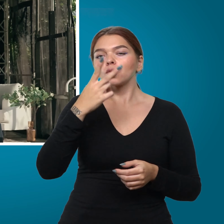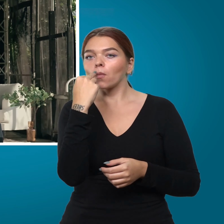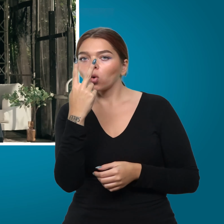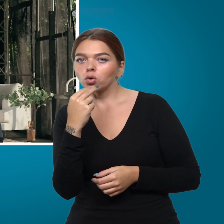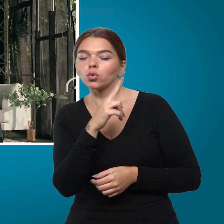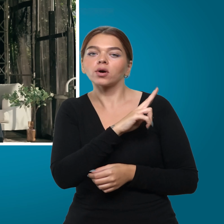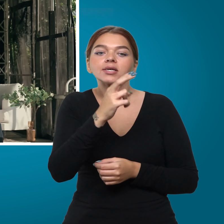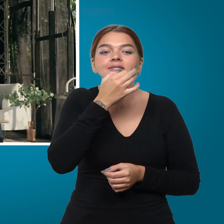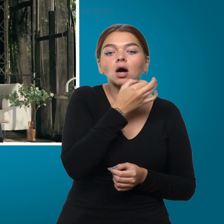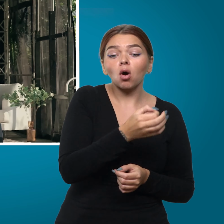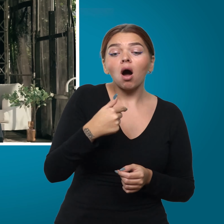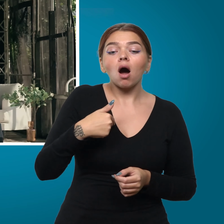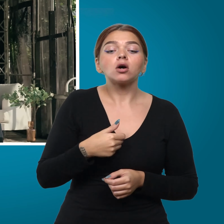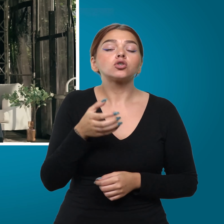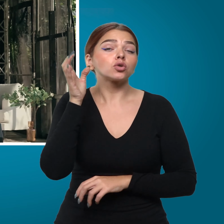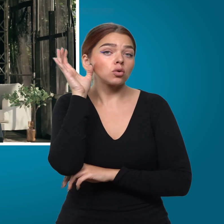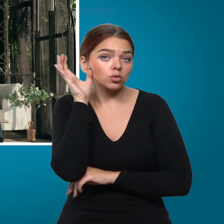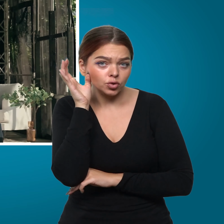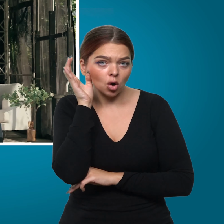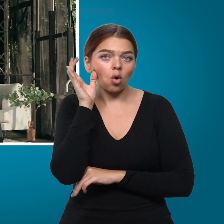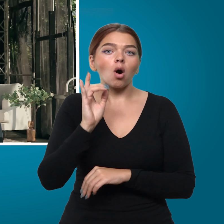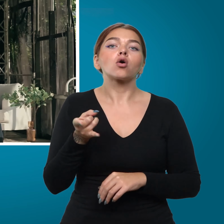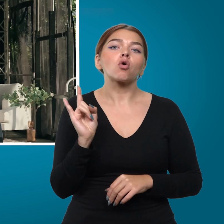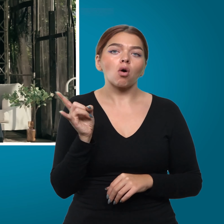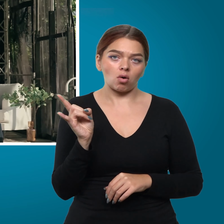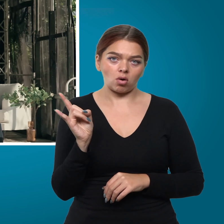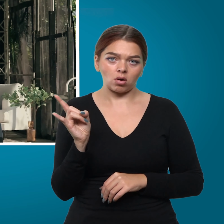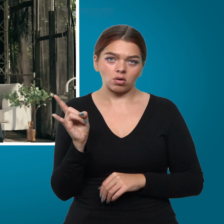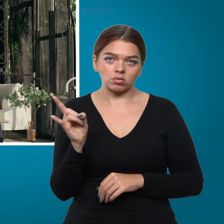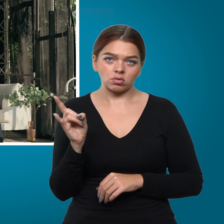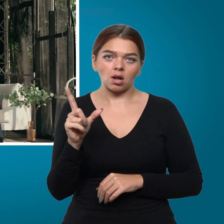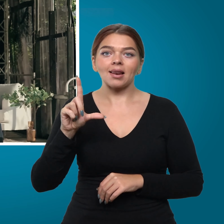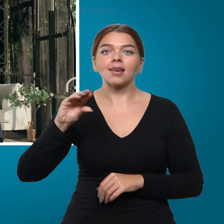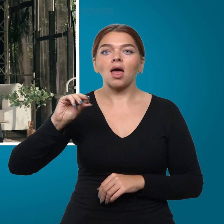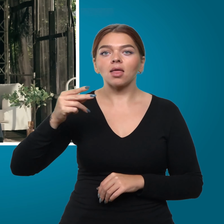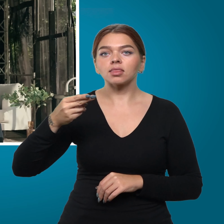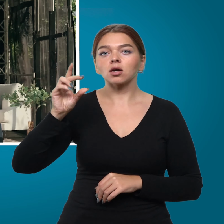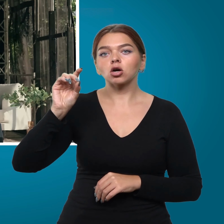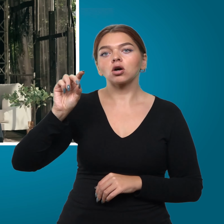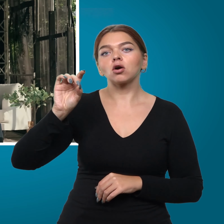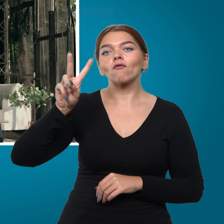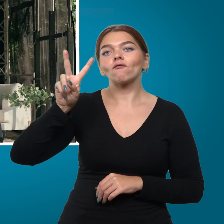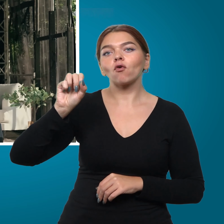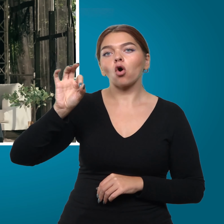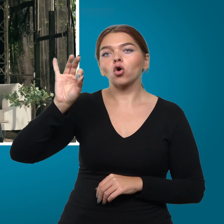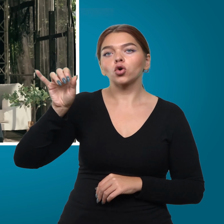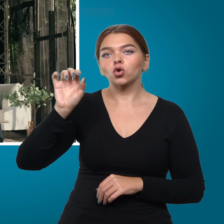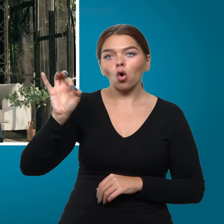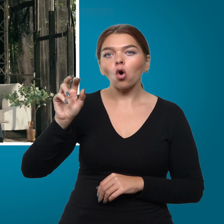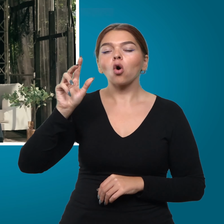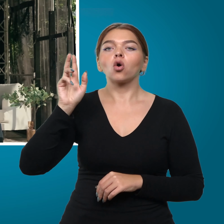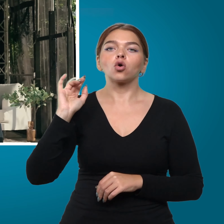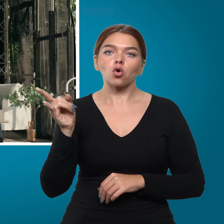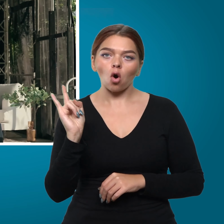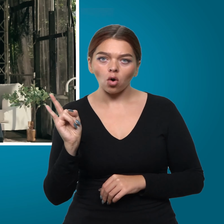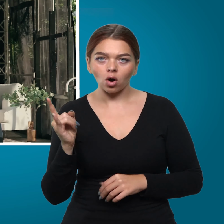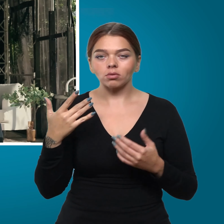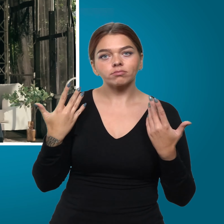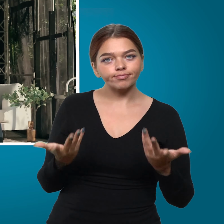kurie, sakykime, laikus vadina patiktukais. Čia nu, yra ypatingi žmonės, arba yra žmonės,